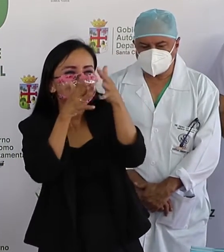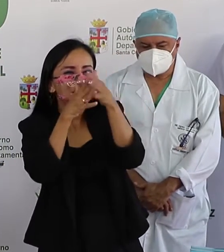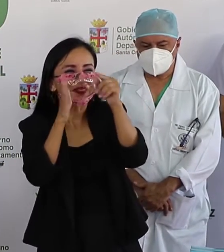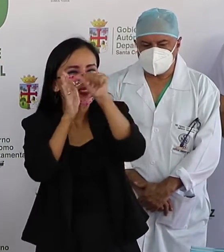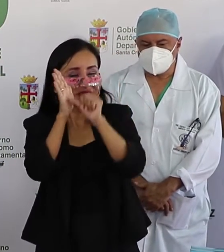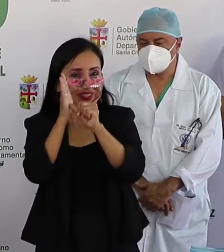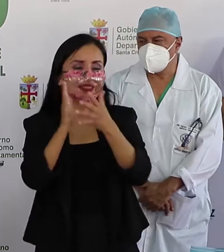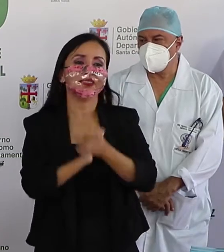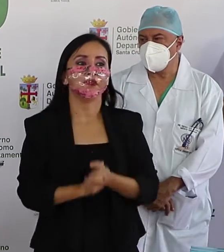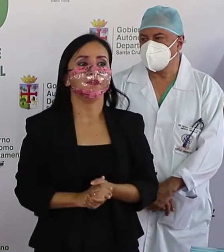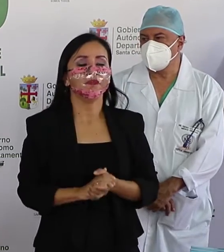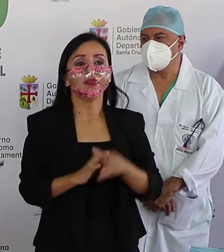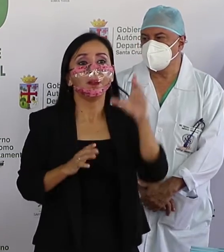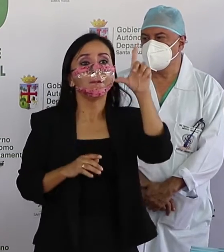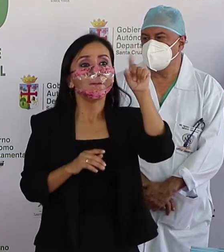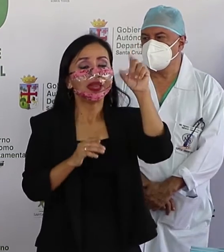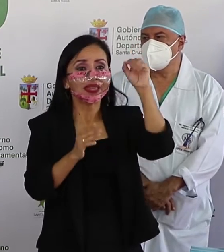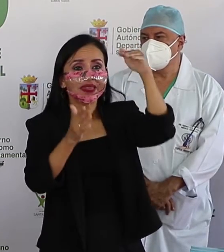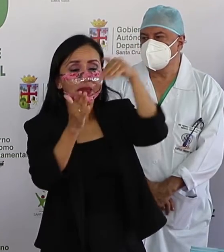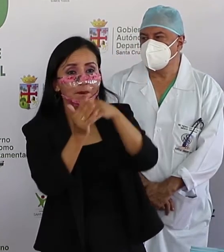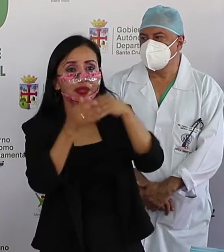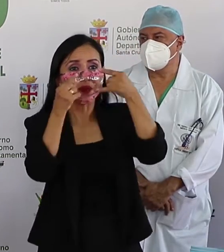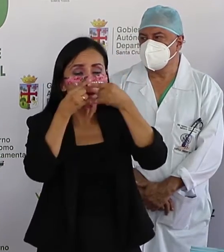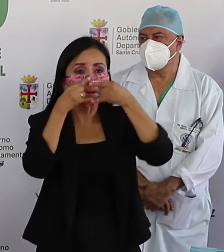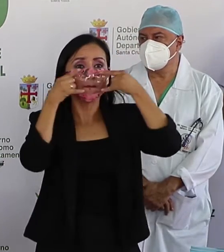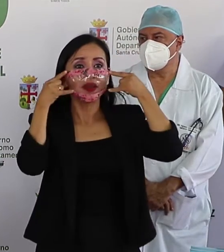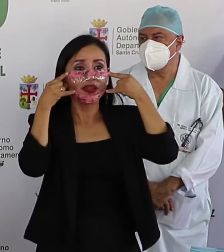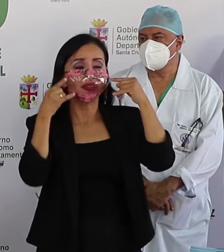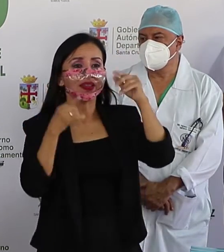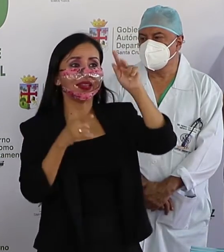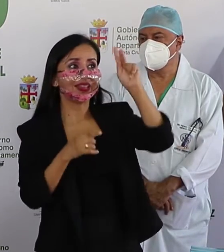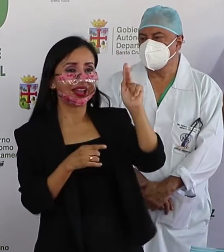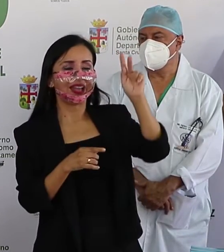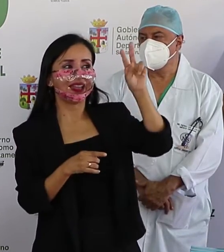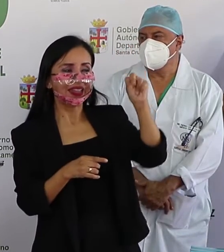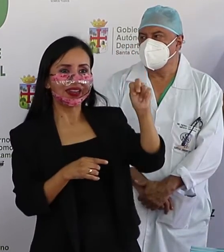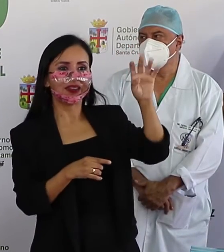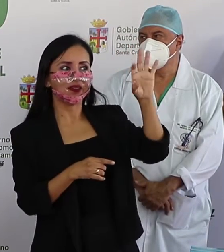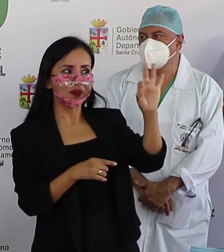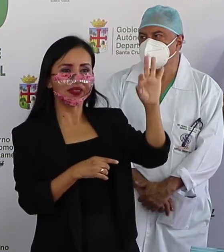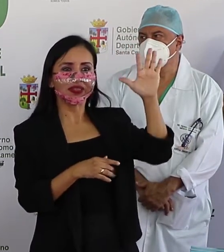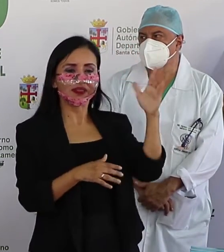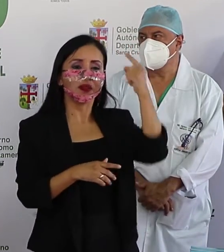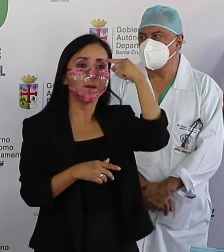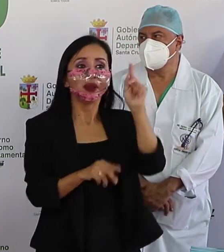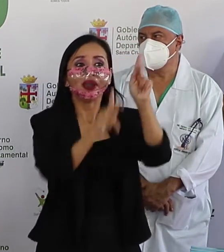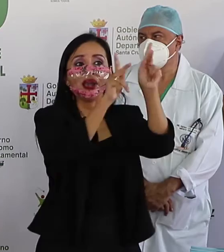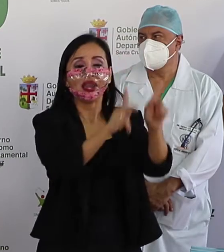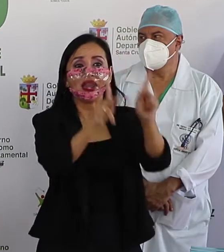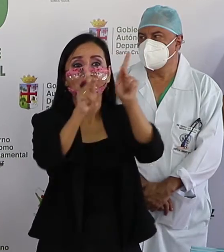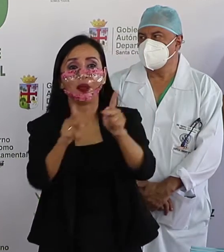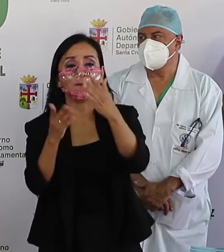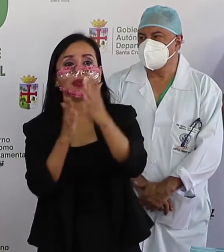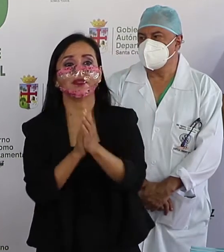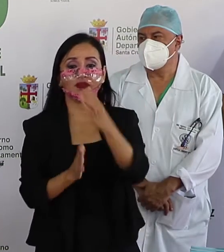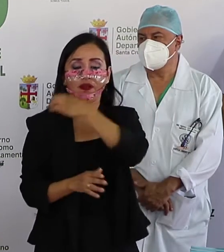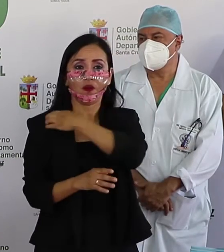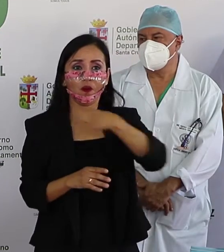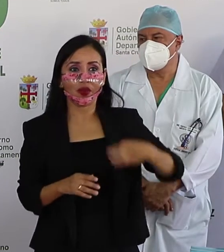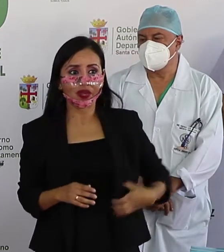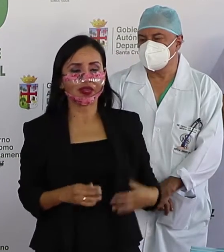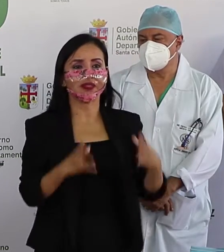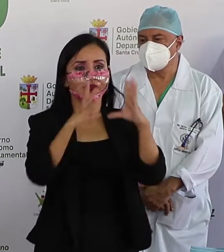obrero y 20,000 barbijos KN95 para el personal de